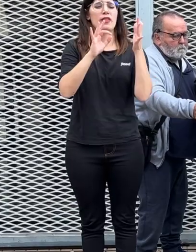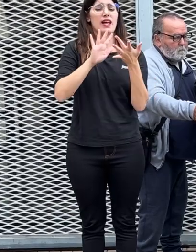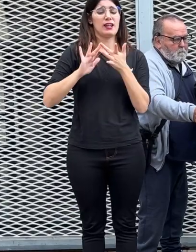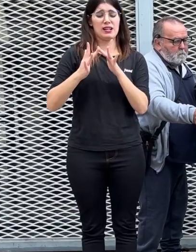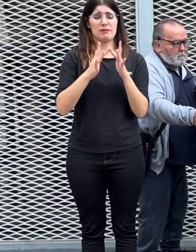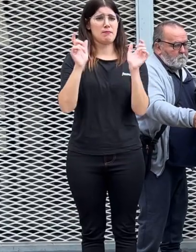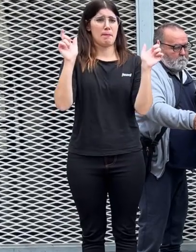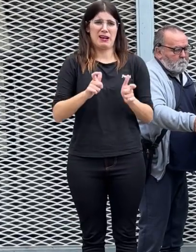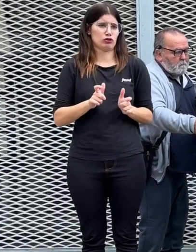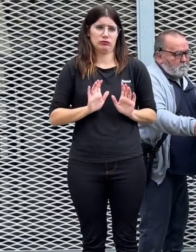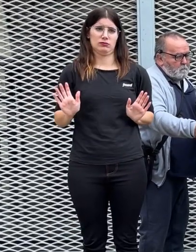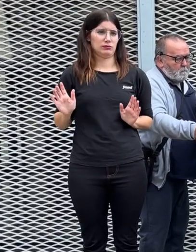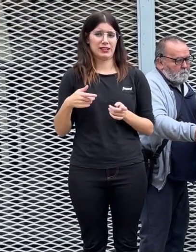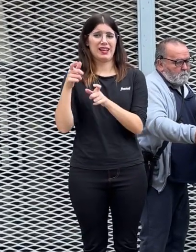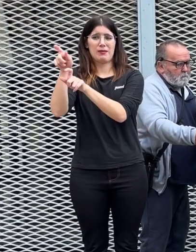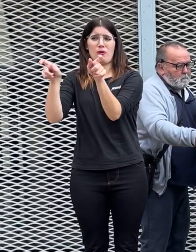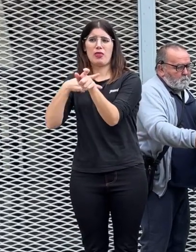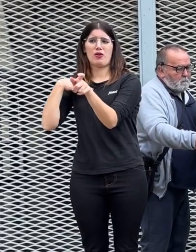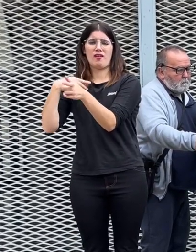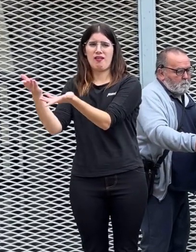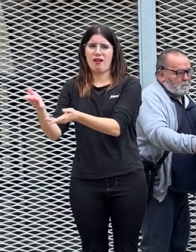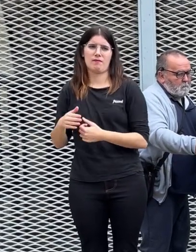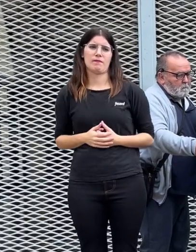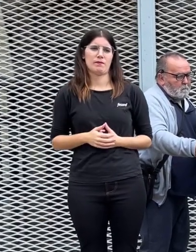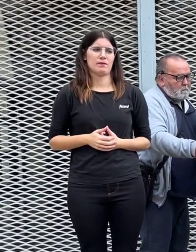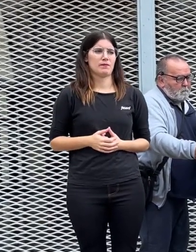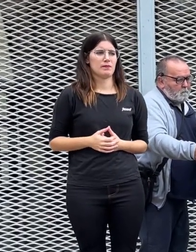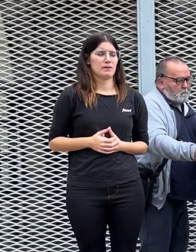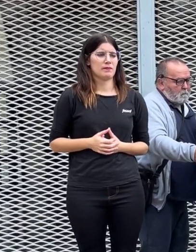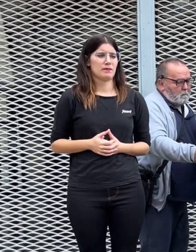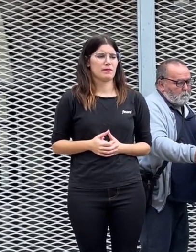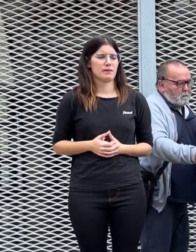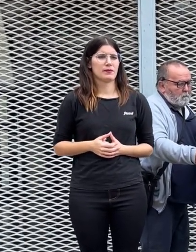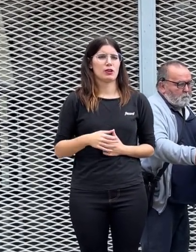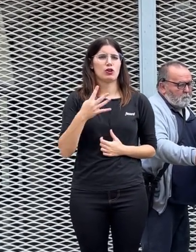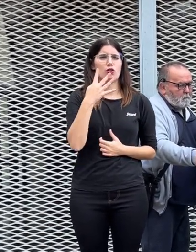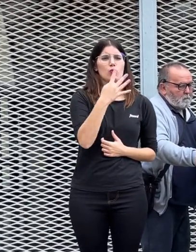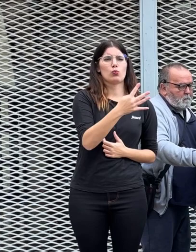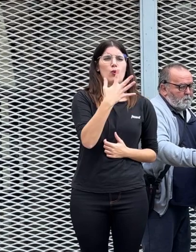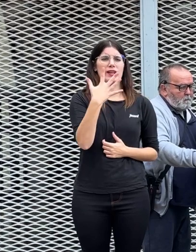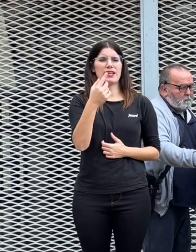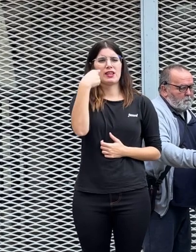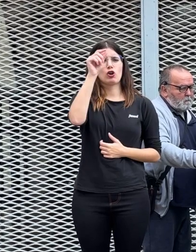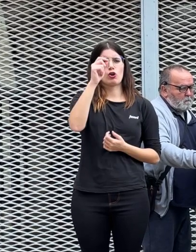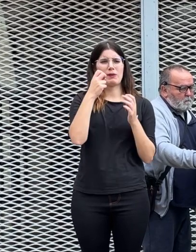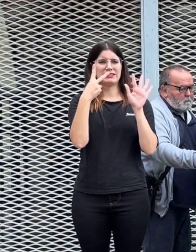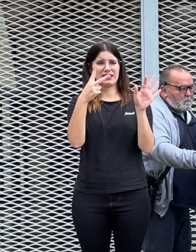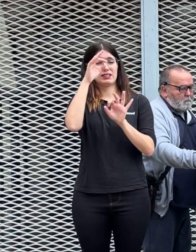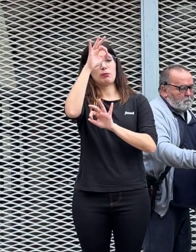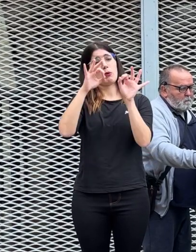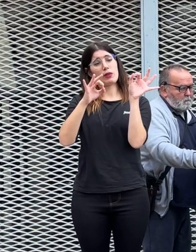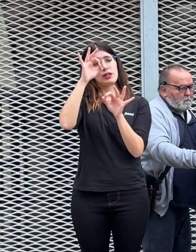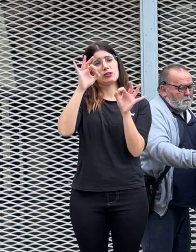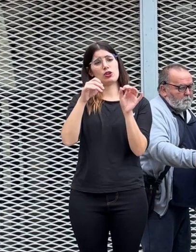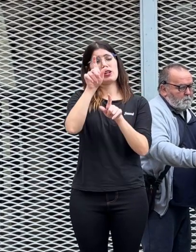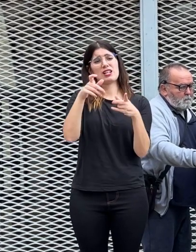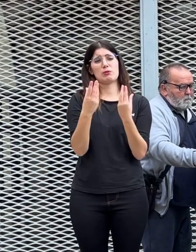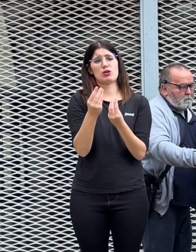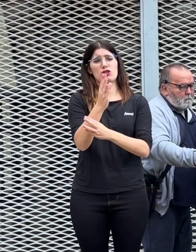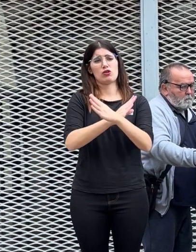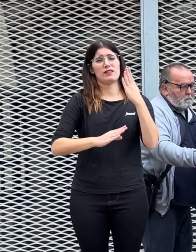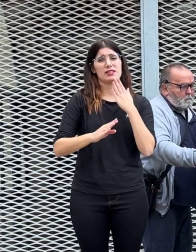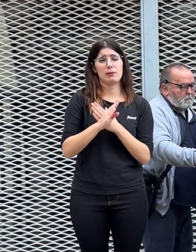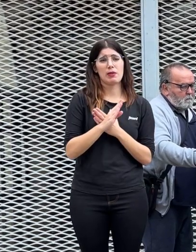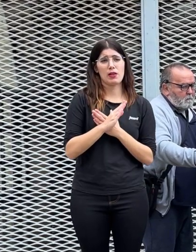més baixos que la població general, que el 45 com a 7% de les persones amb